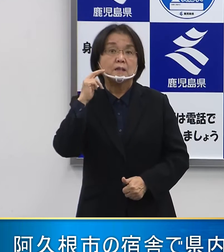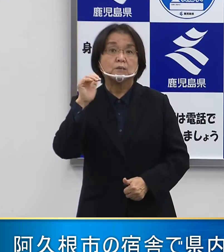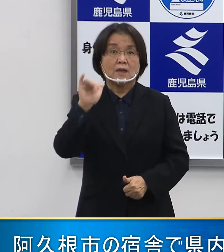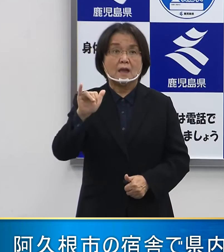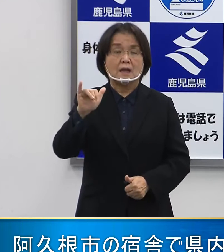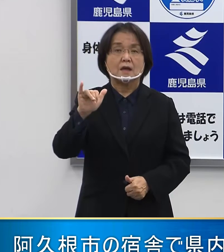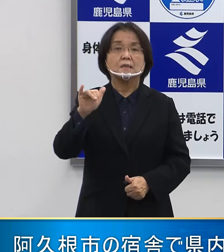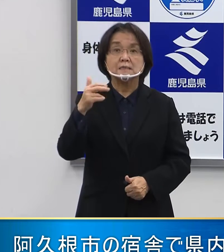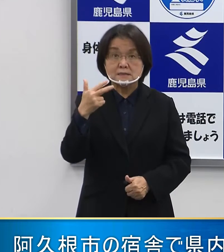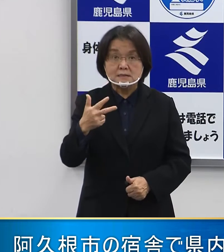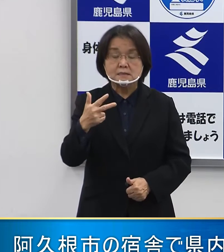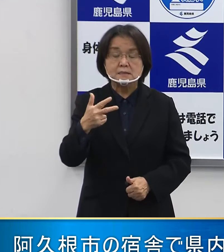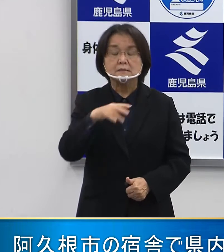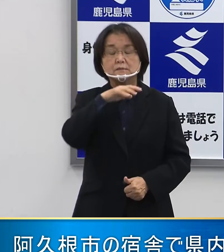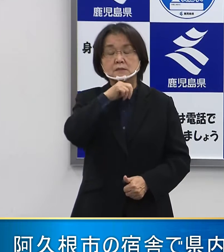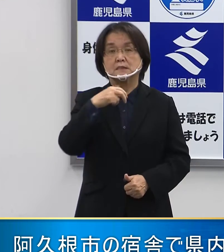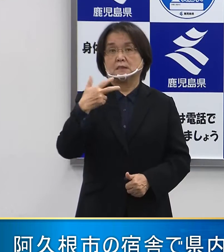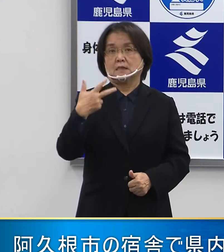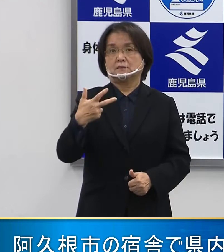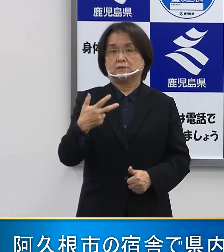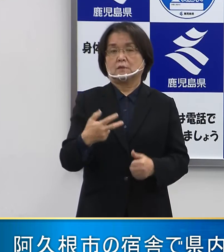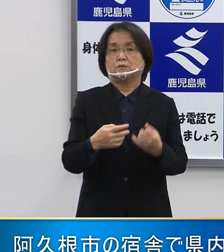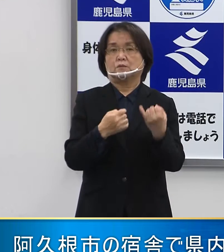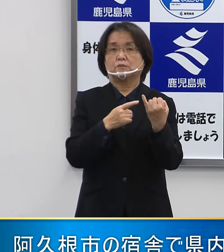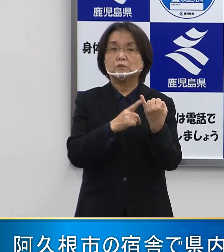の70代の女性です